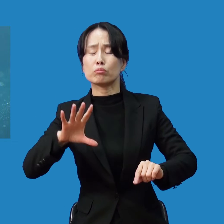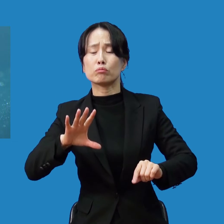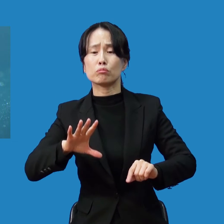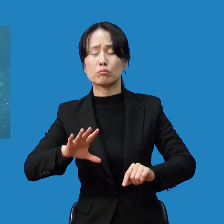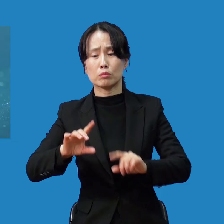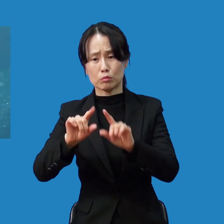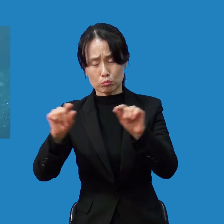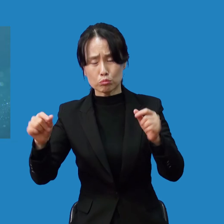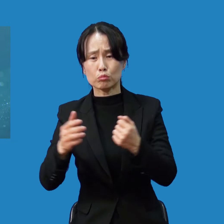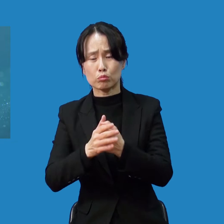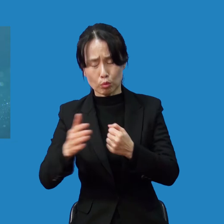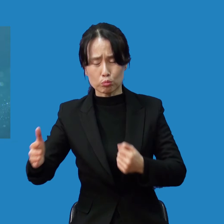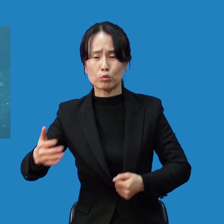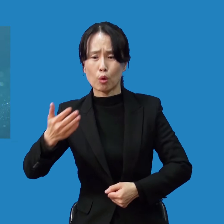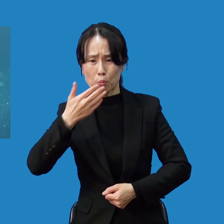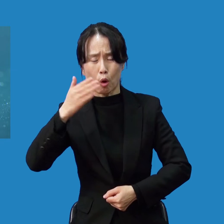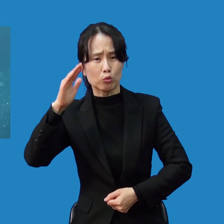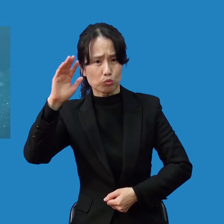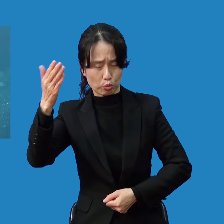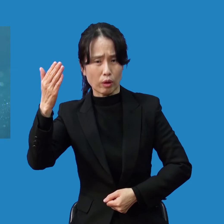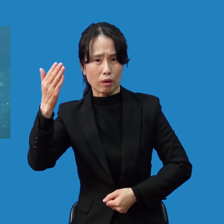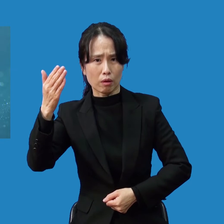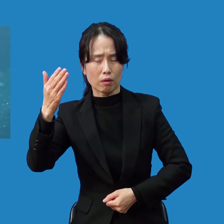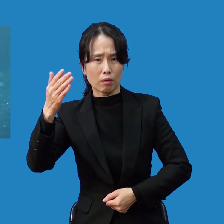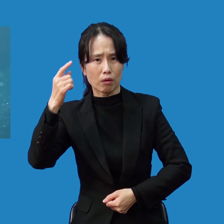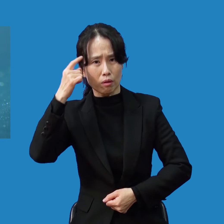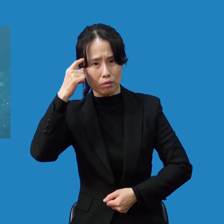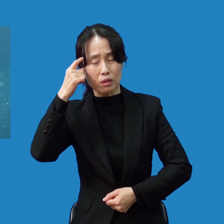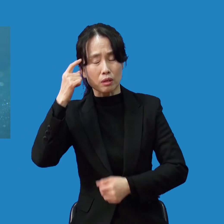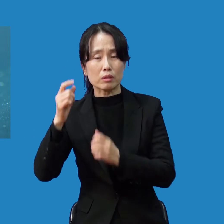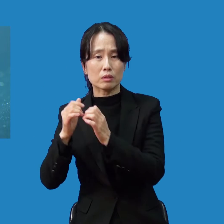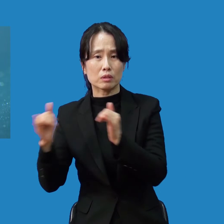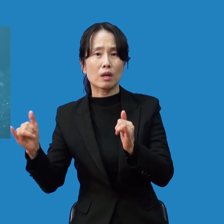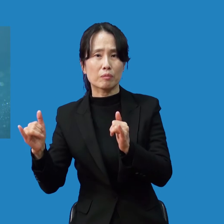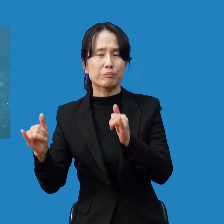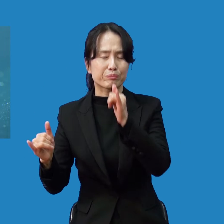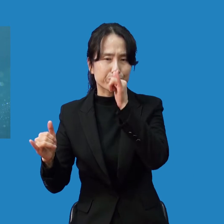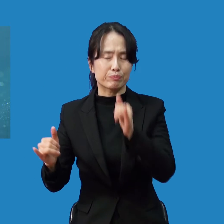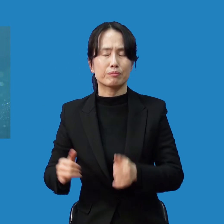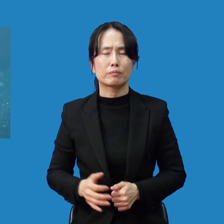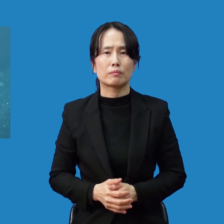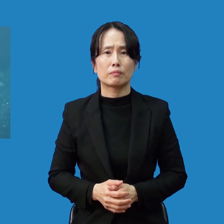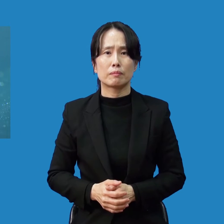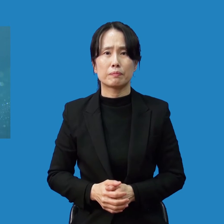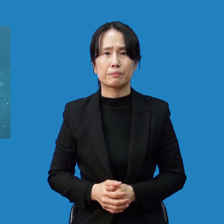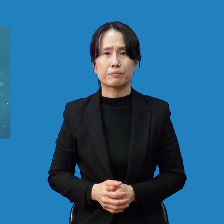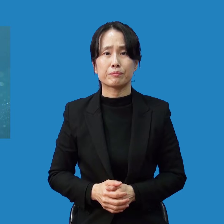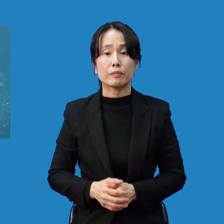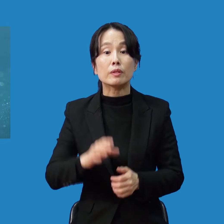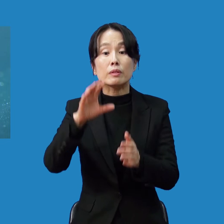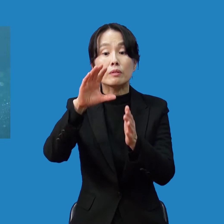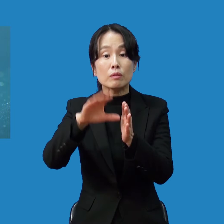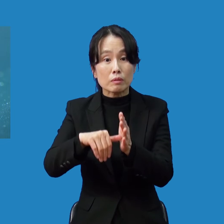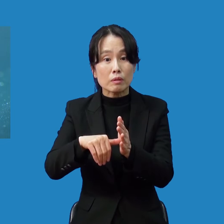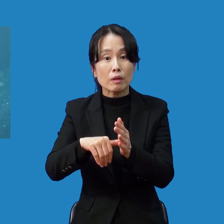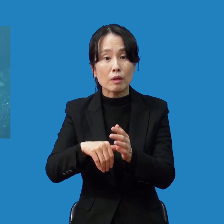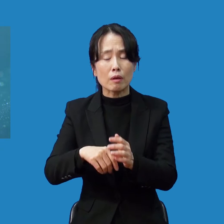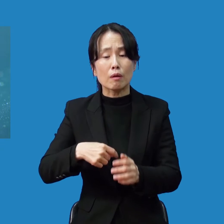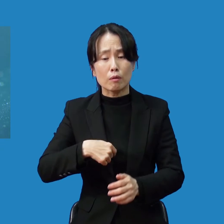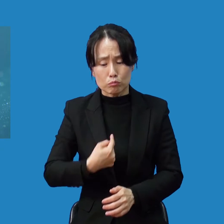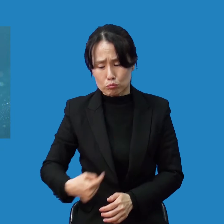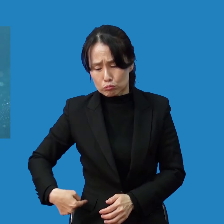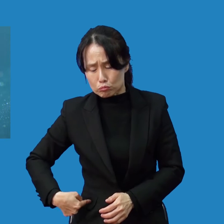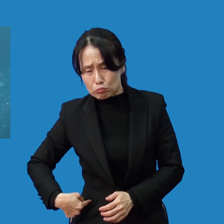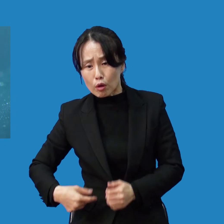뿐이다, 음식인데 당연히 먹어도 되지, 그렇게 생각하는 사람도 있습니다. 그럴 때는 자기